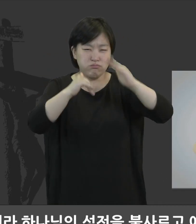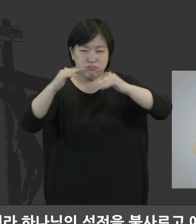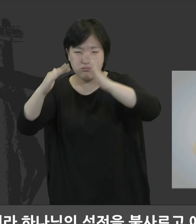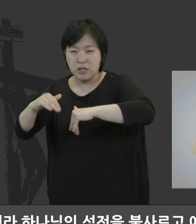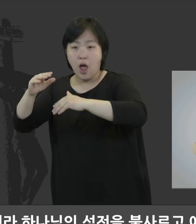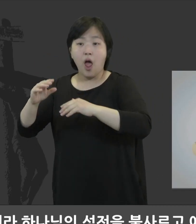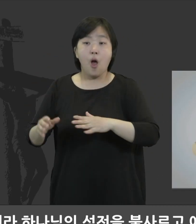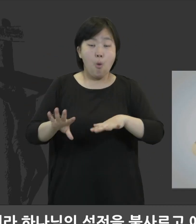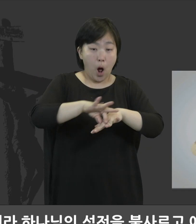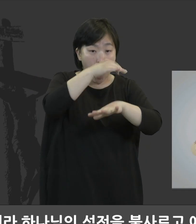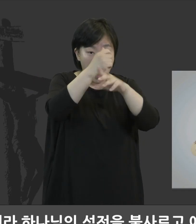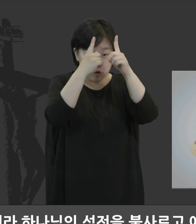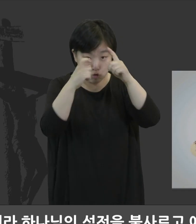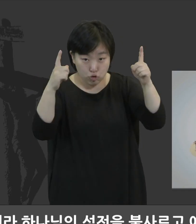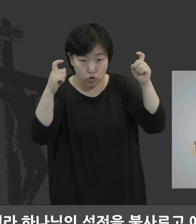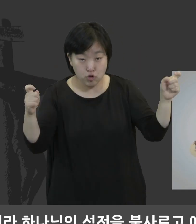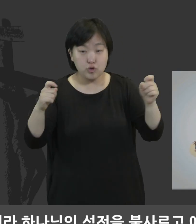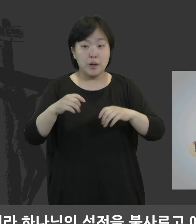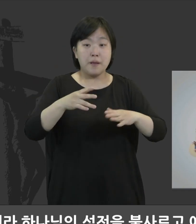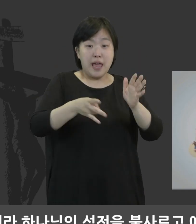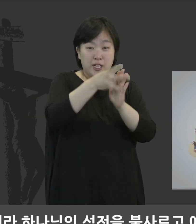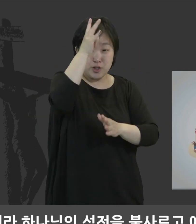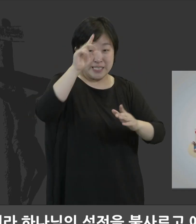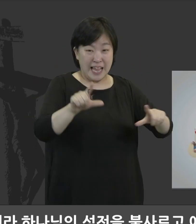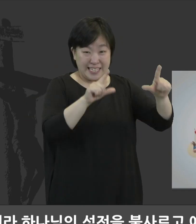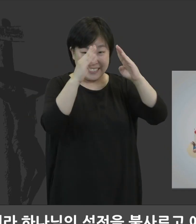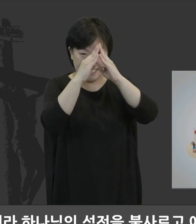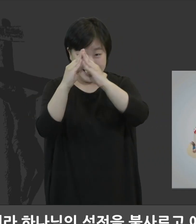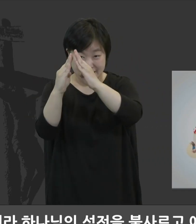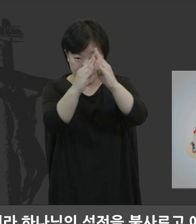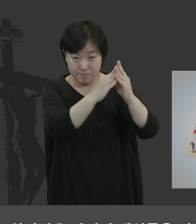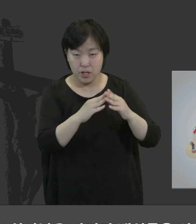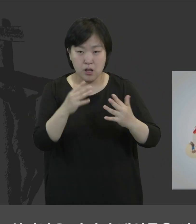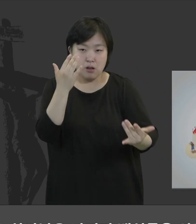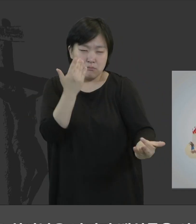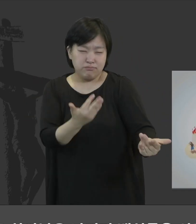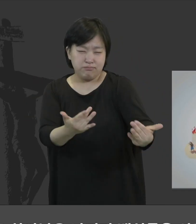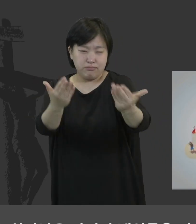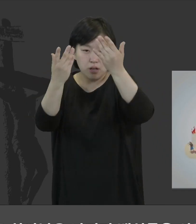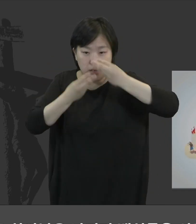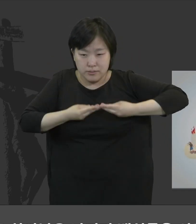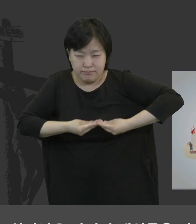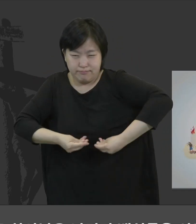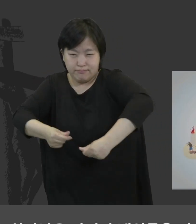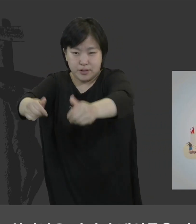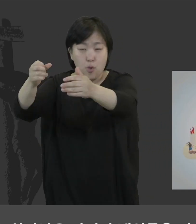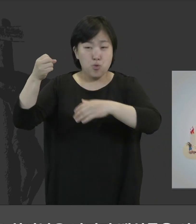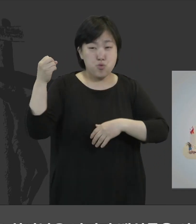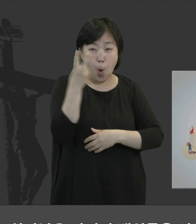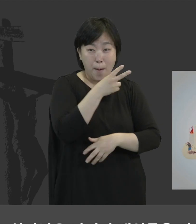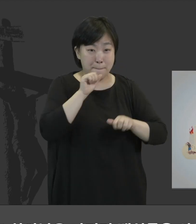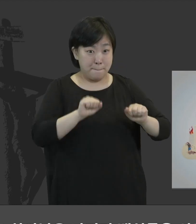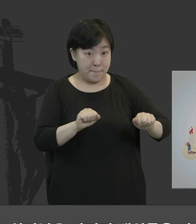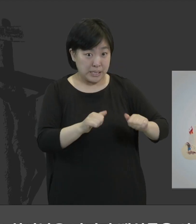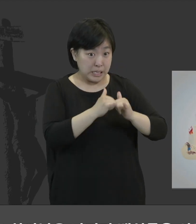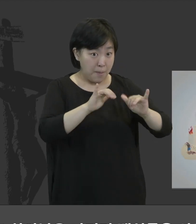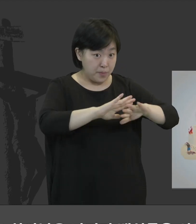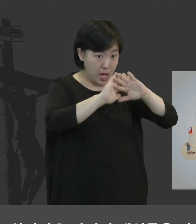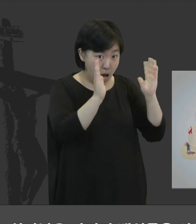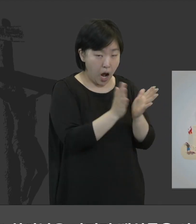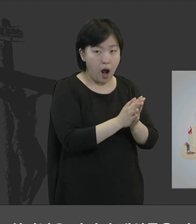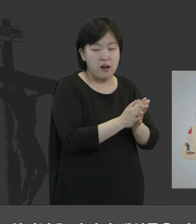허물어뜨리고 왕궁과 예루살렘의 모든 집을 불사릅니다. 그리고 살아남은 나머지 백성들을